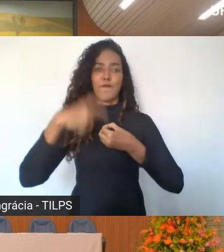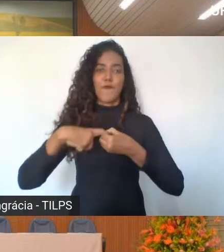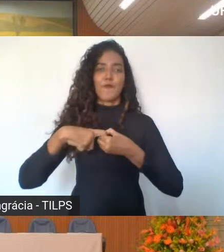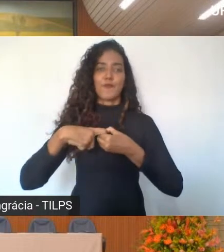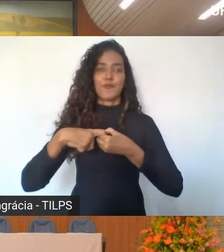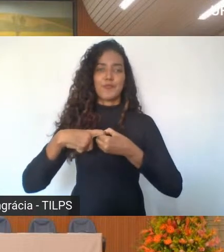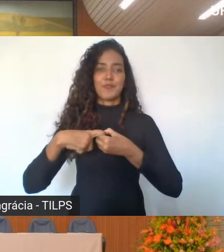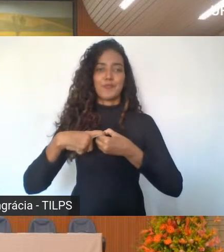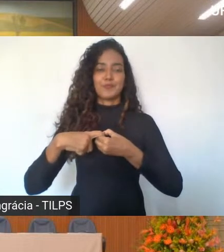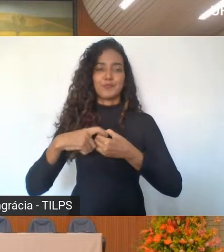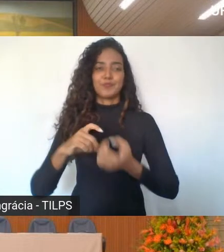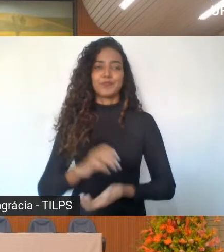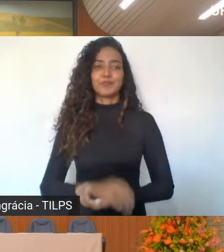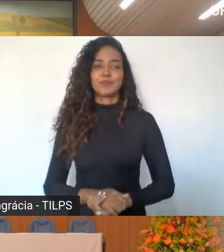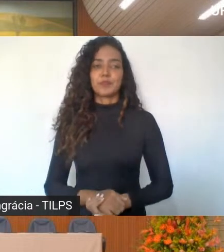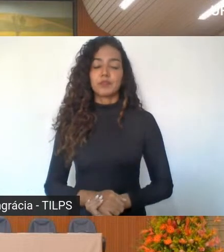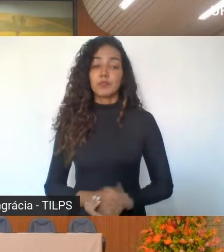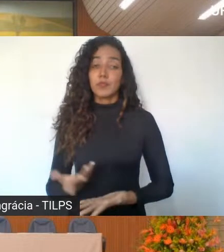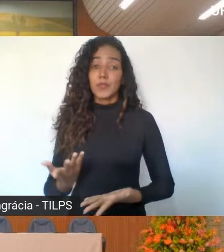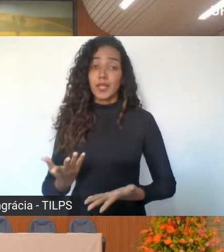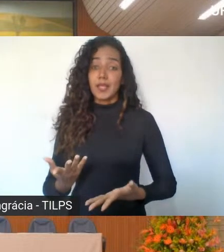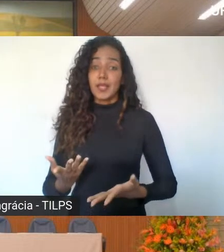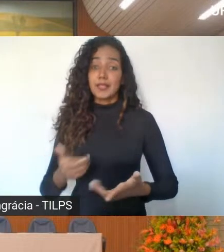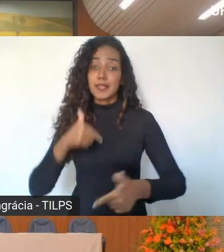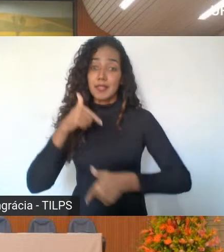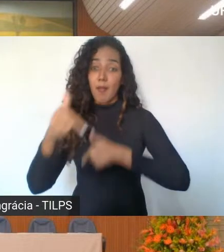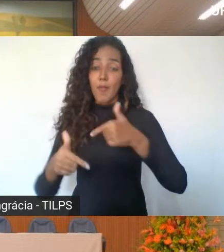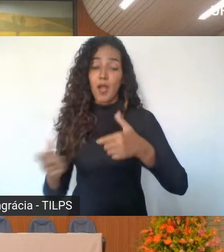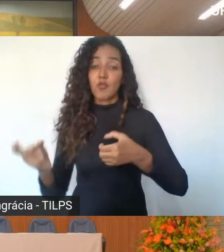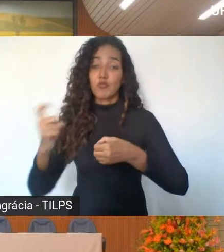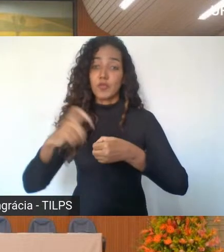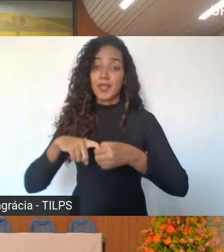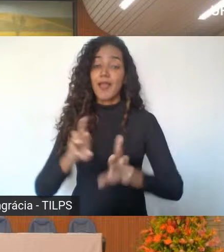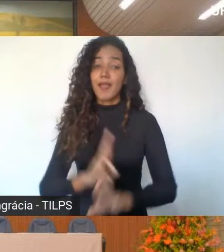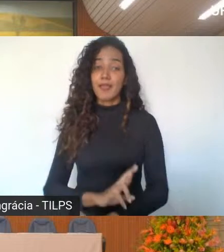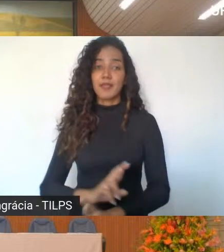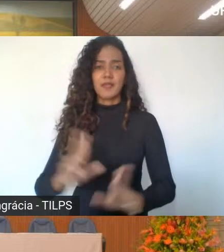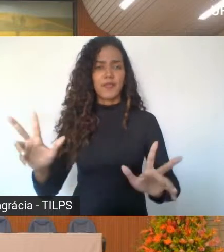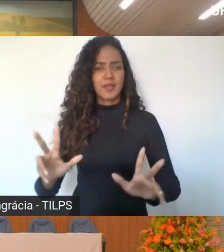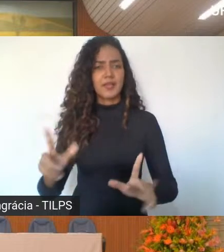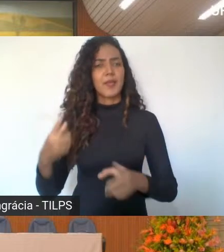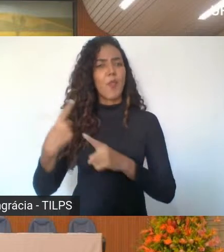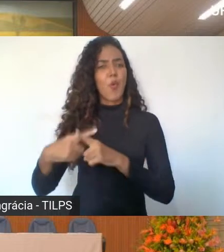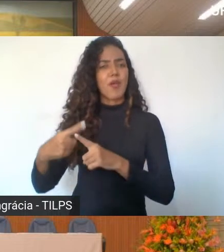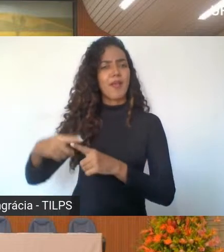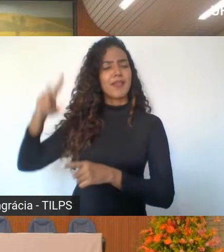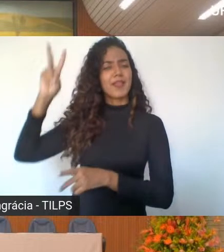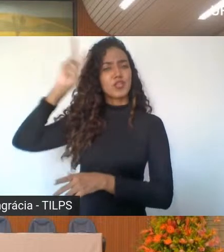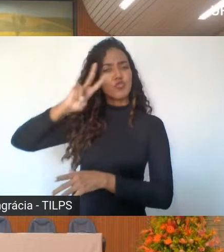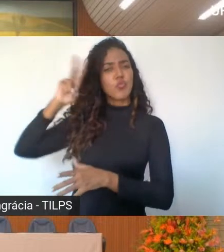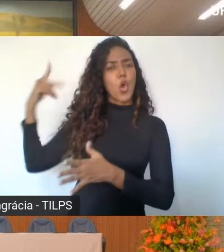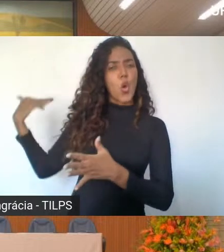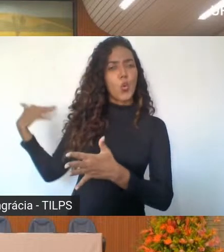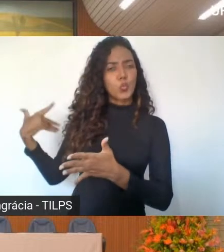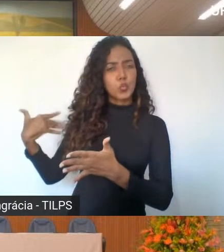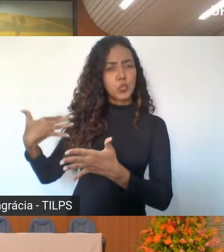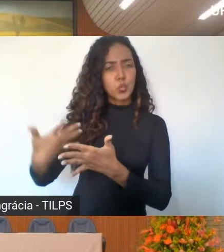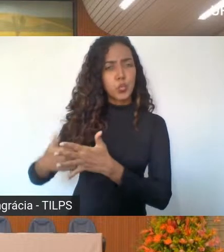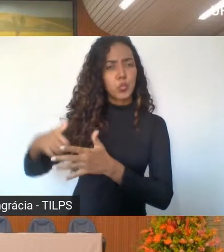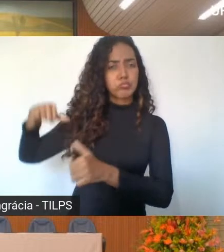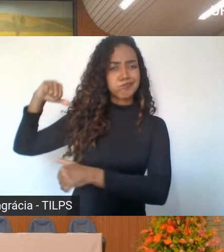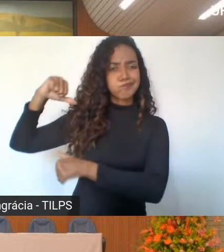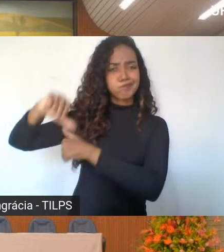certeza, essa retomada vai ser diferenciada. Mudamos muito ao longo dessa trajetória. A Pró-Reitoria de Ensino